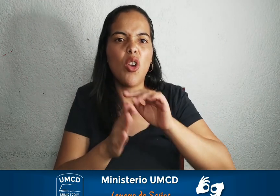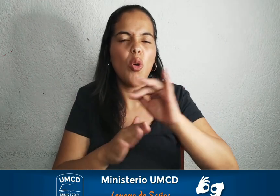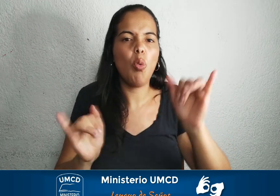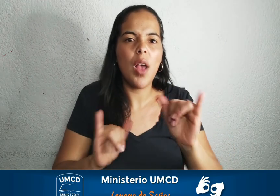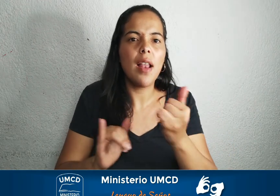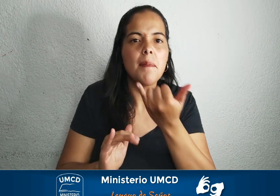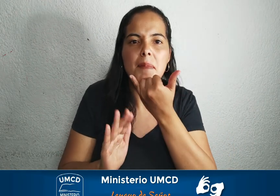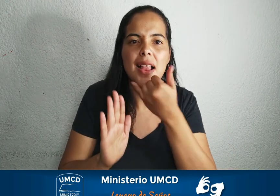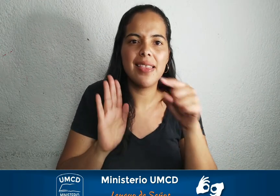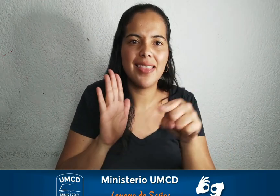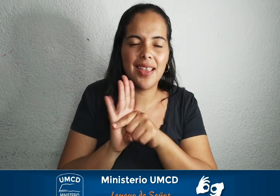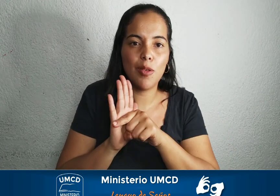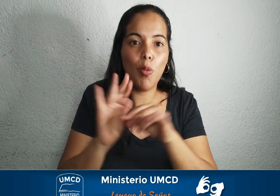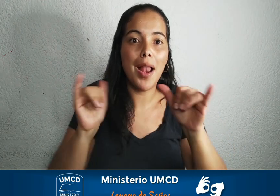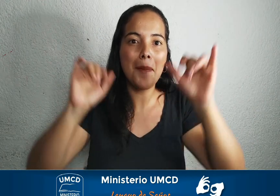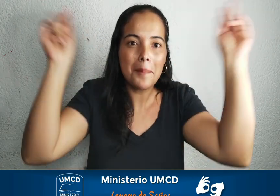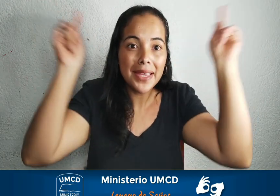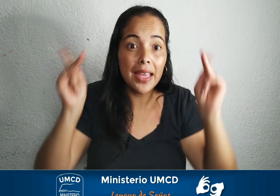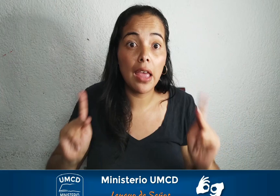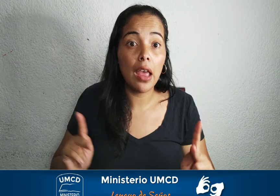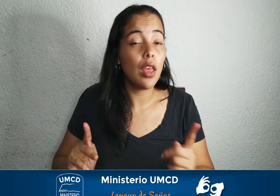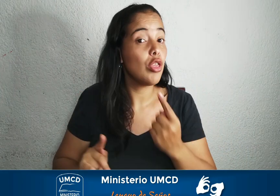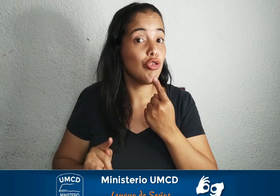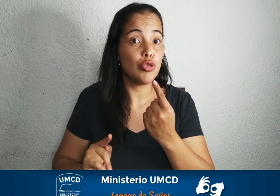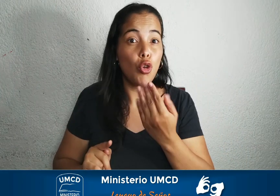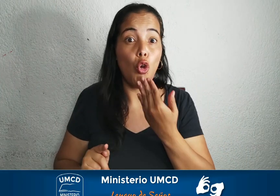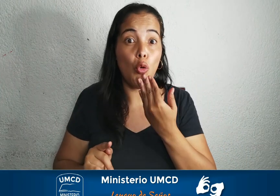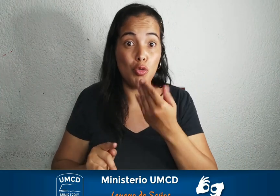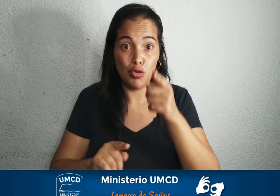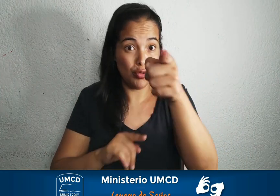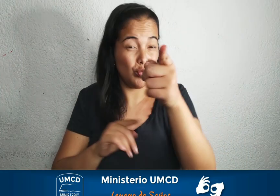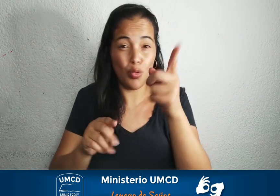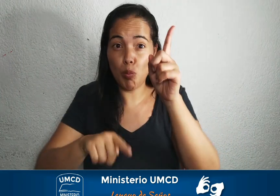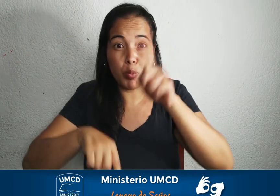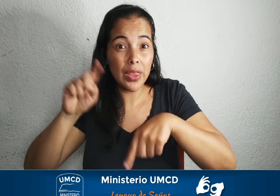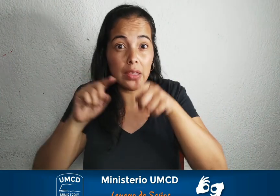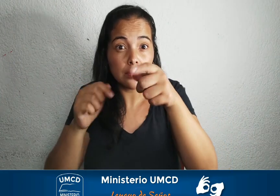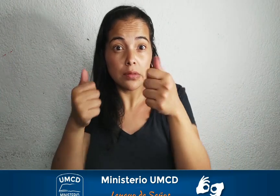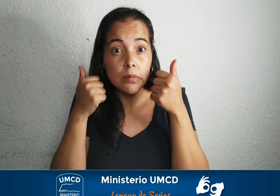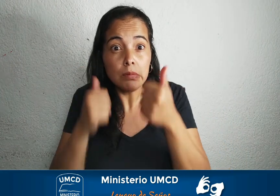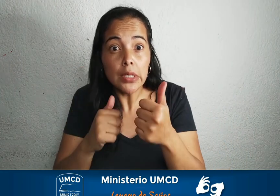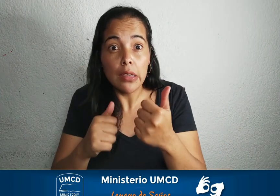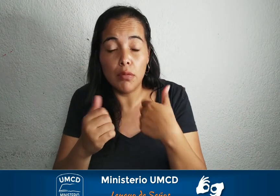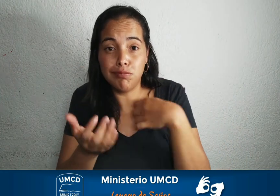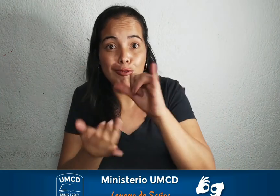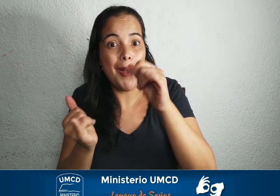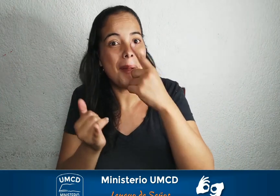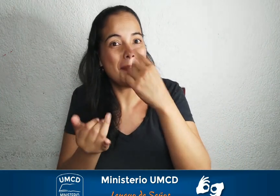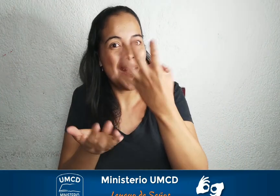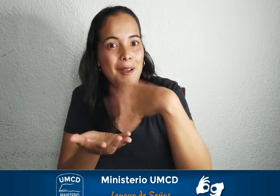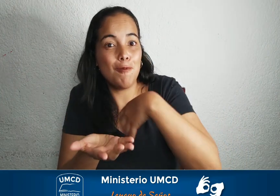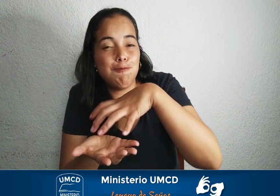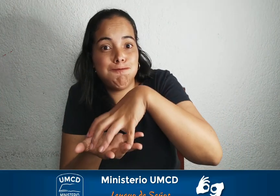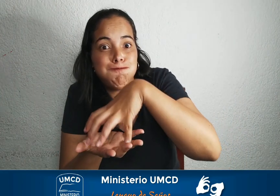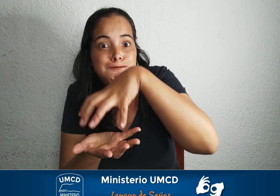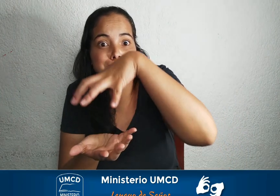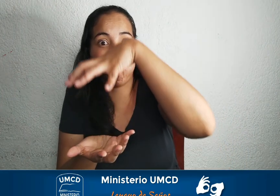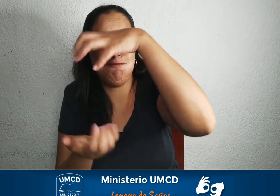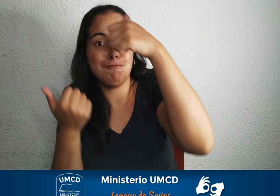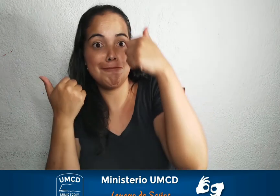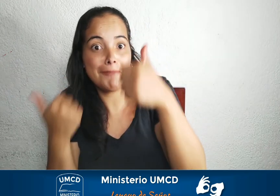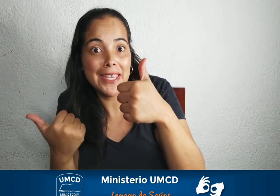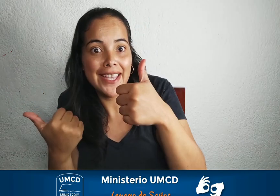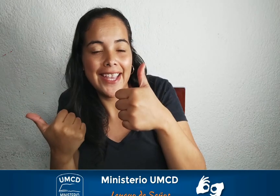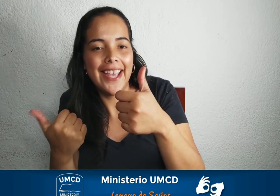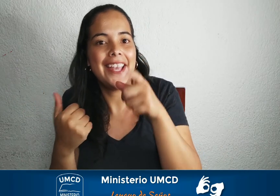asociada en forma general con el pecado y cómo éste afecta la vida del ser humano. Excepto en